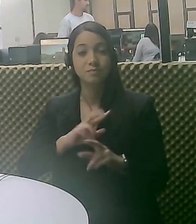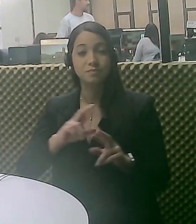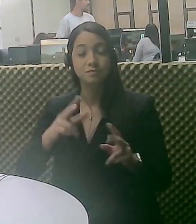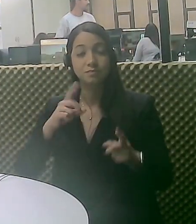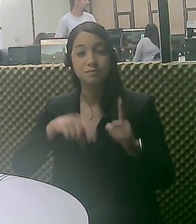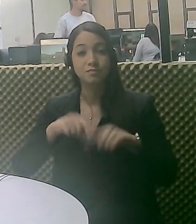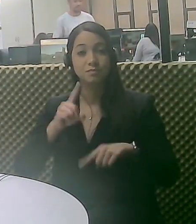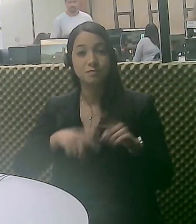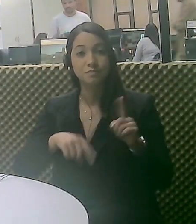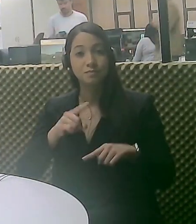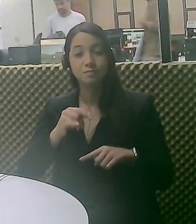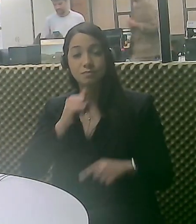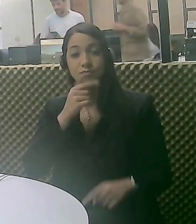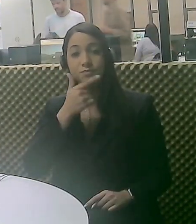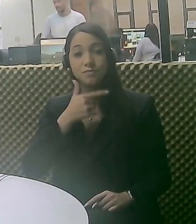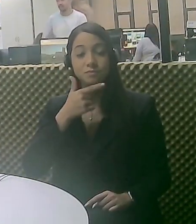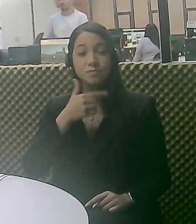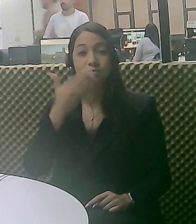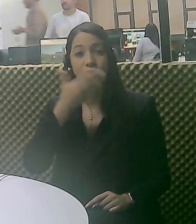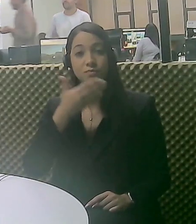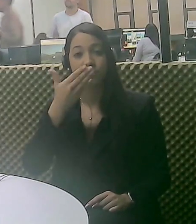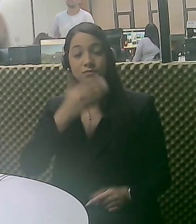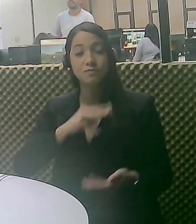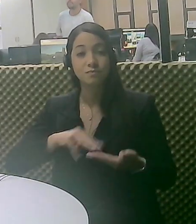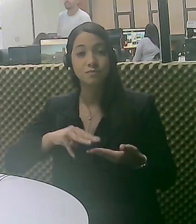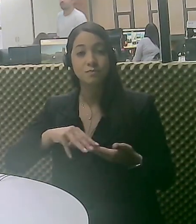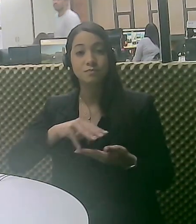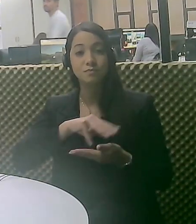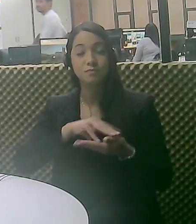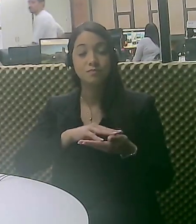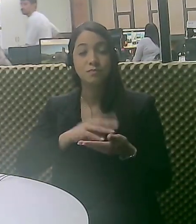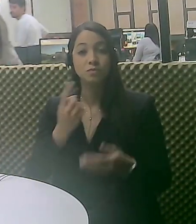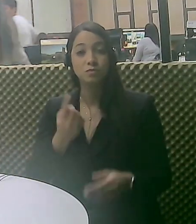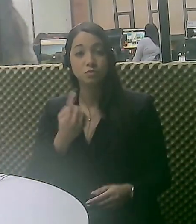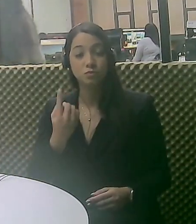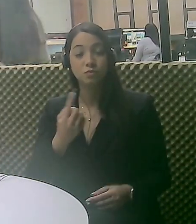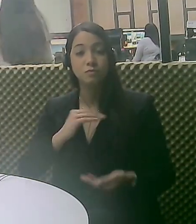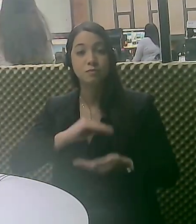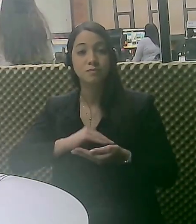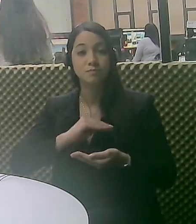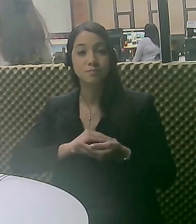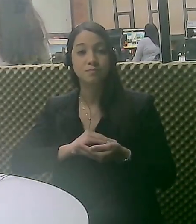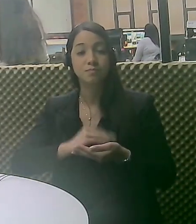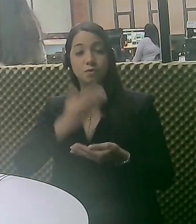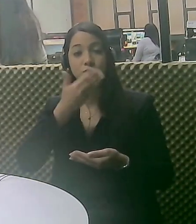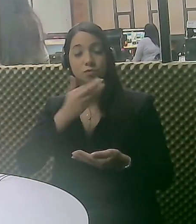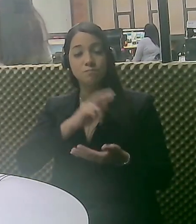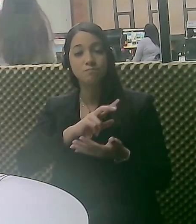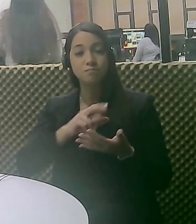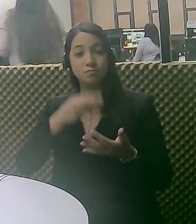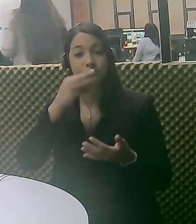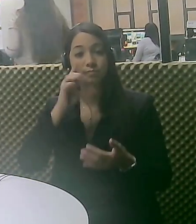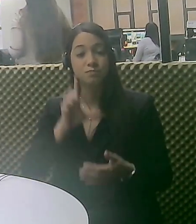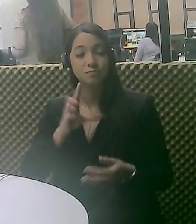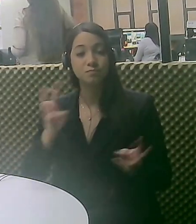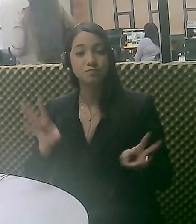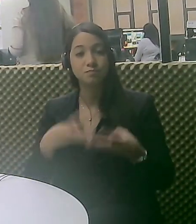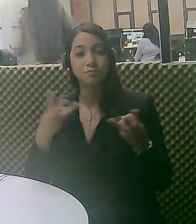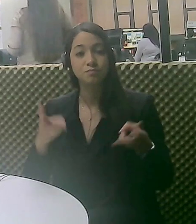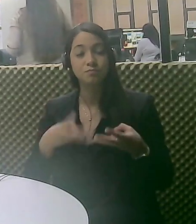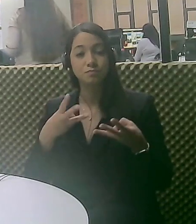opções de produtos, como queijos, doces, pastéis, caldo de cana, pamonhas, quitandas, mel,